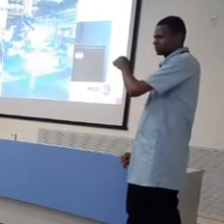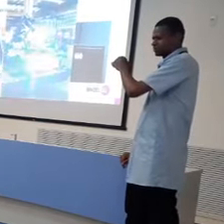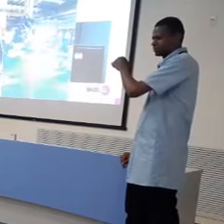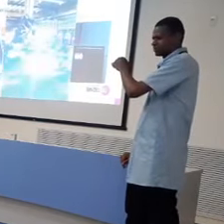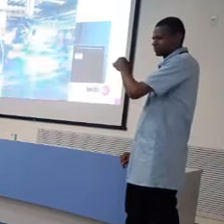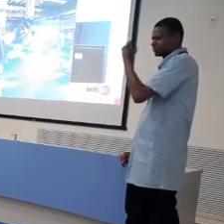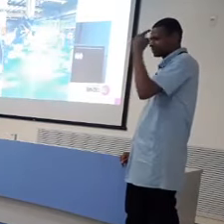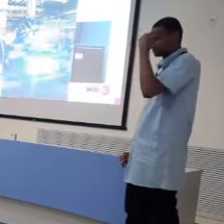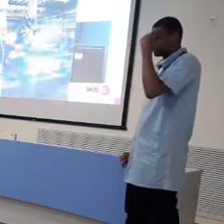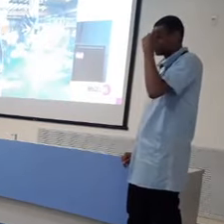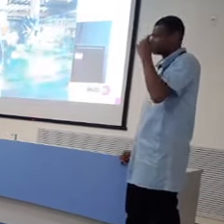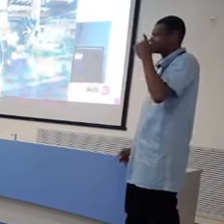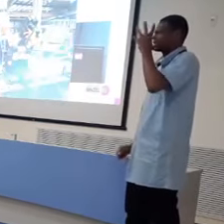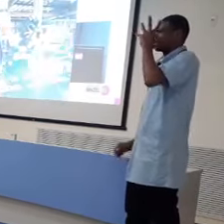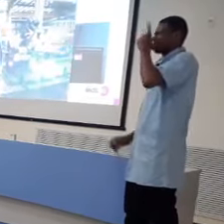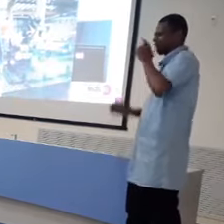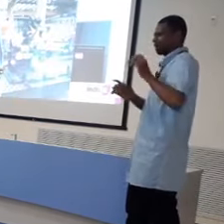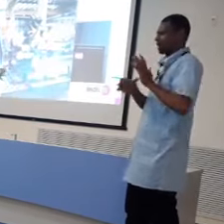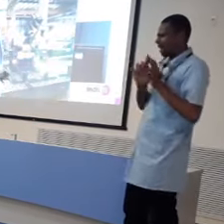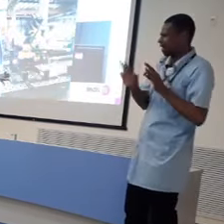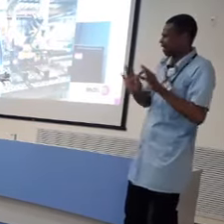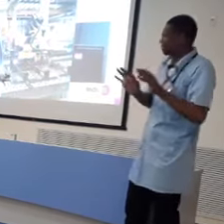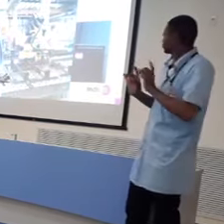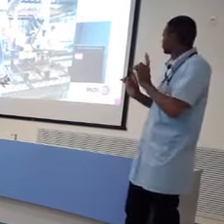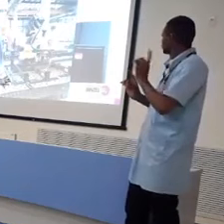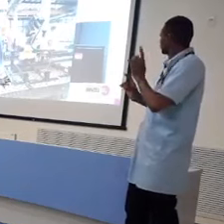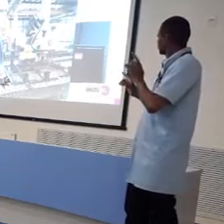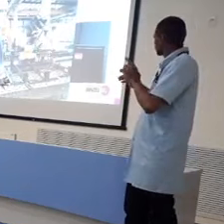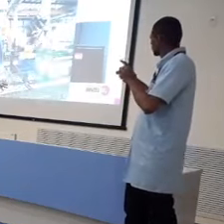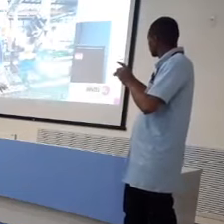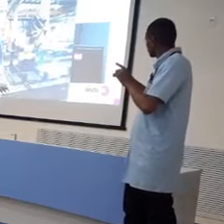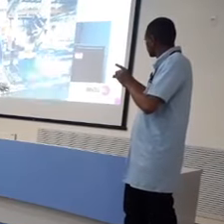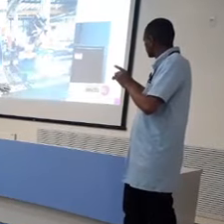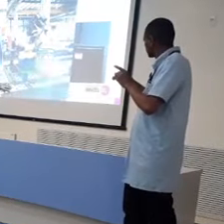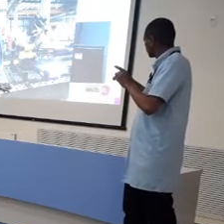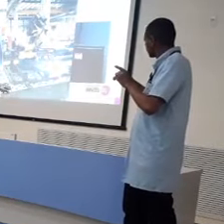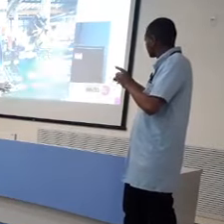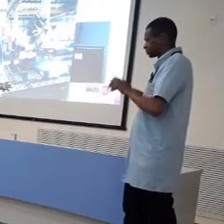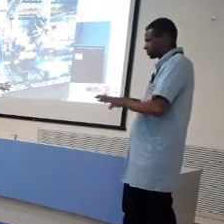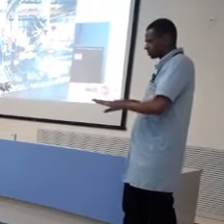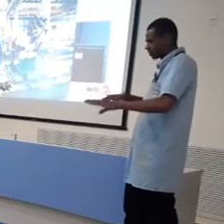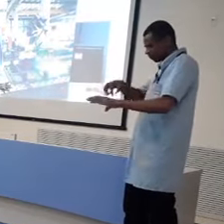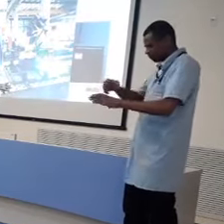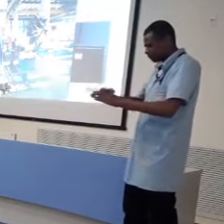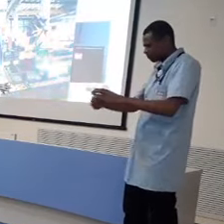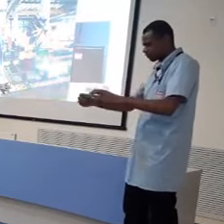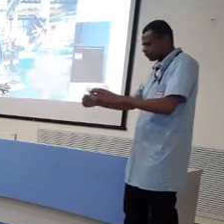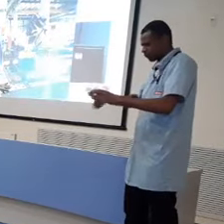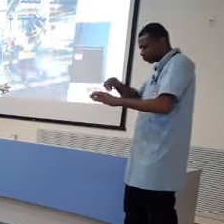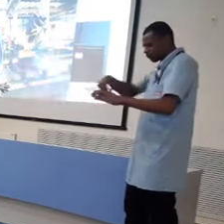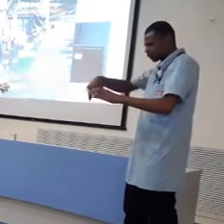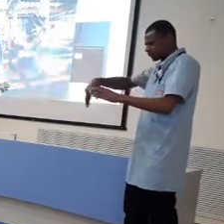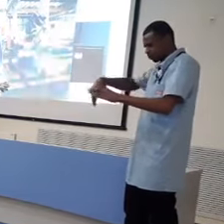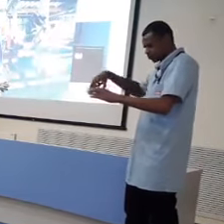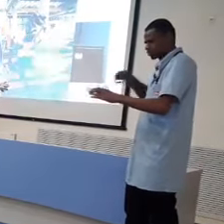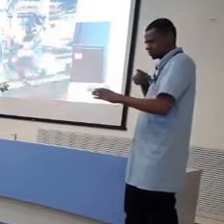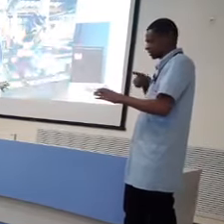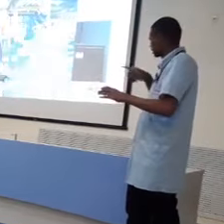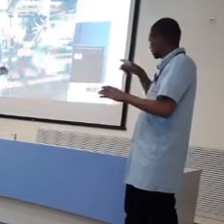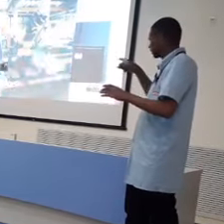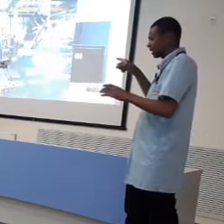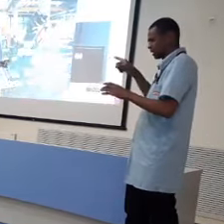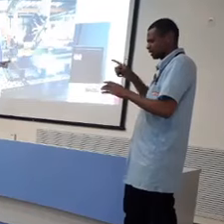demora muito para fazer o setup. Aqui, ó, é uma mesa perfurada. A Binzel também trabalha com essa mesa perfurada, também